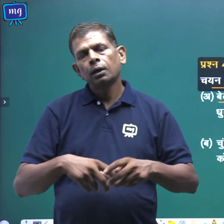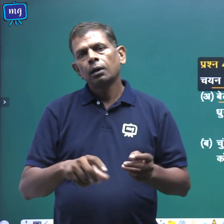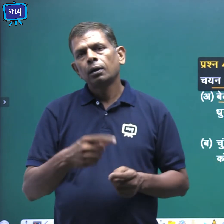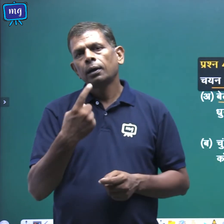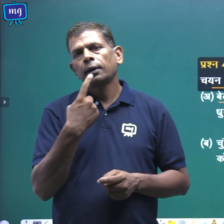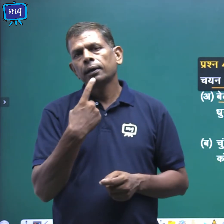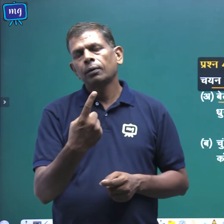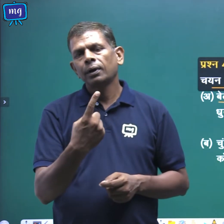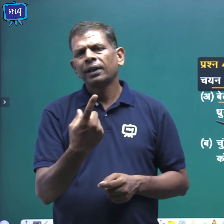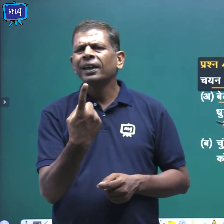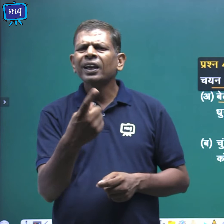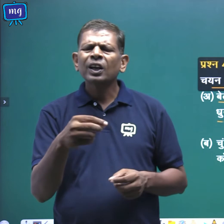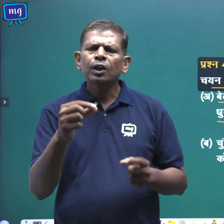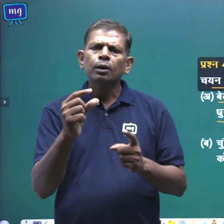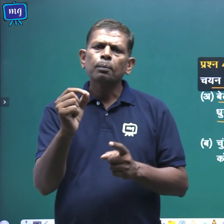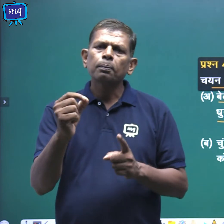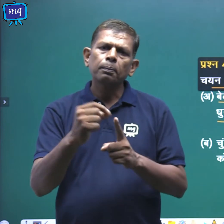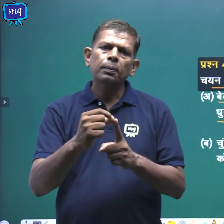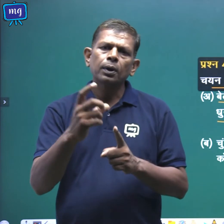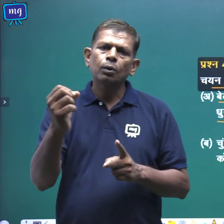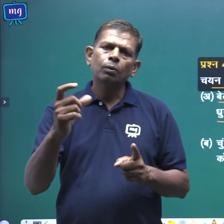केवल एक ध्रुव होता है।